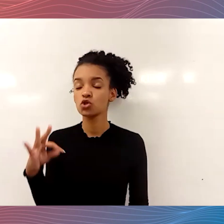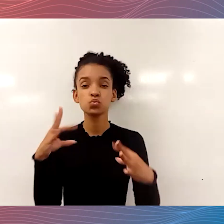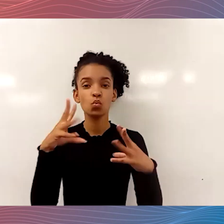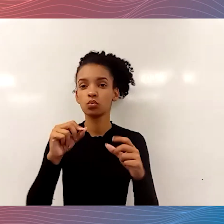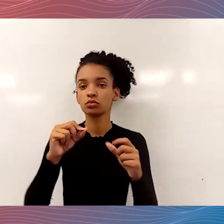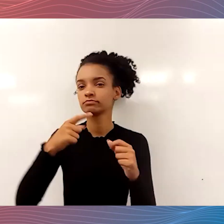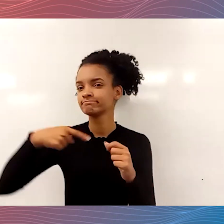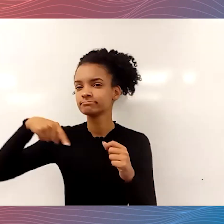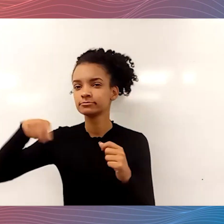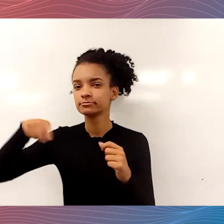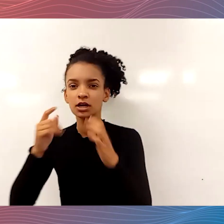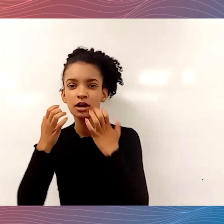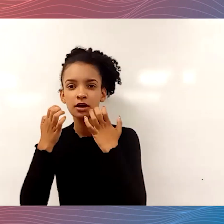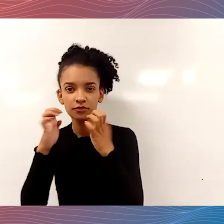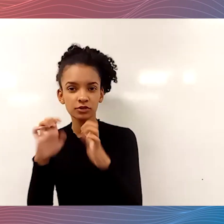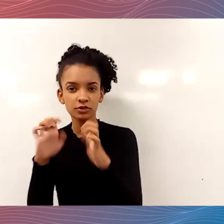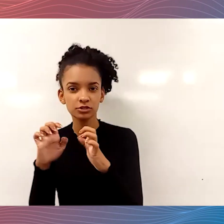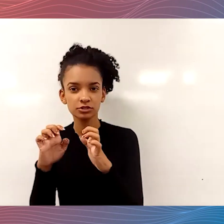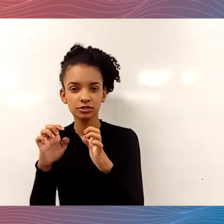Vamos para a rua.